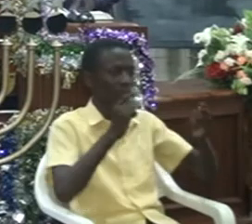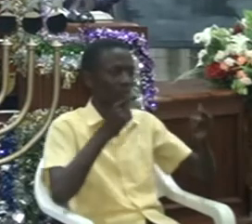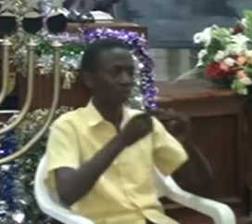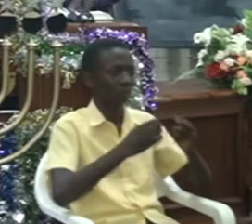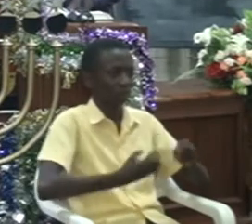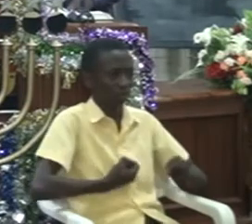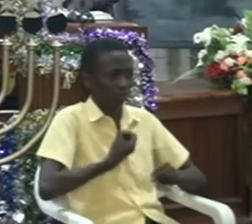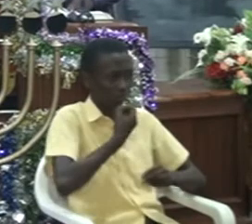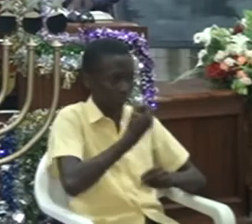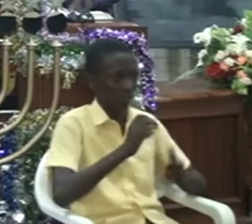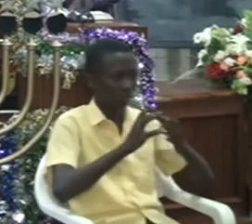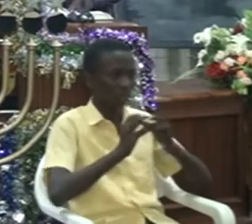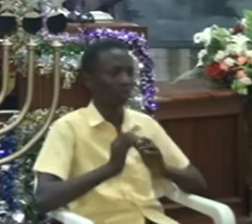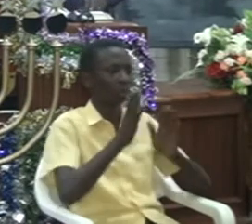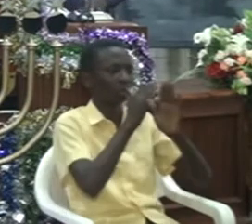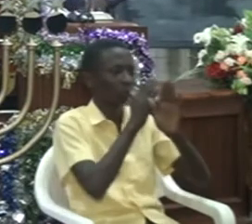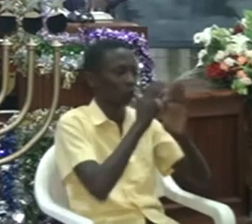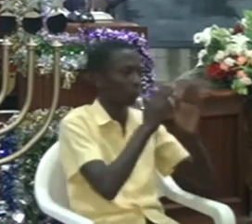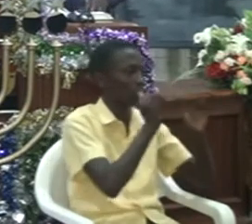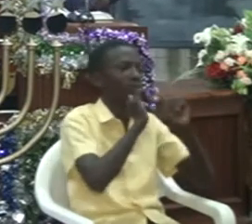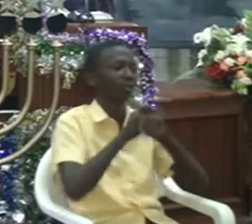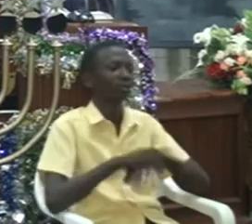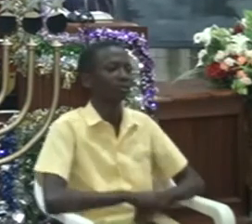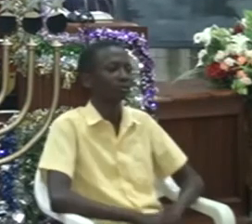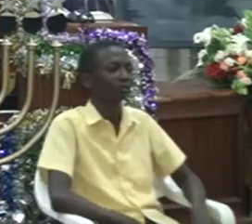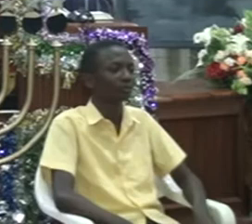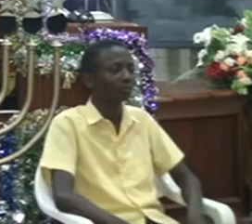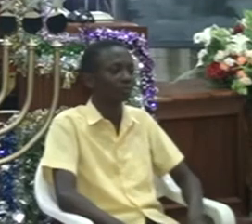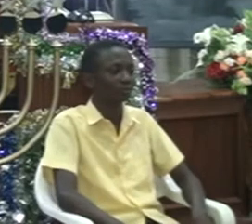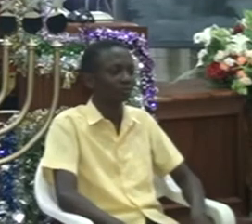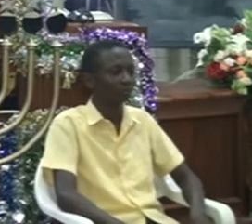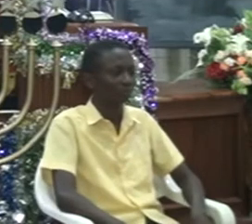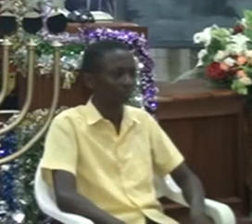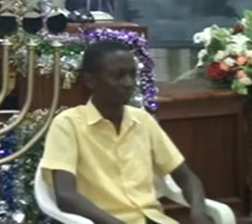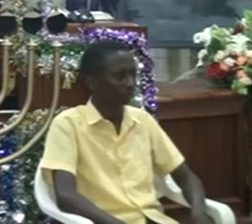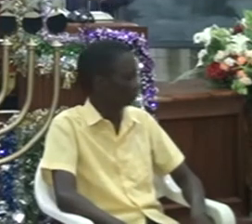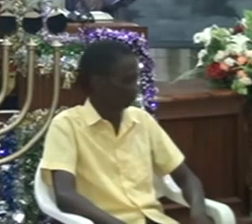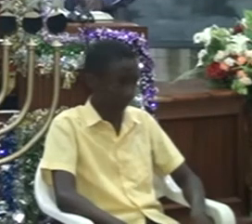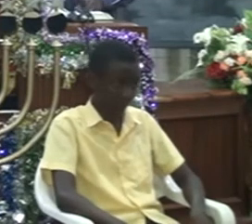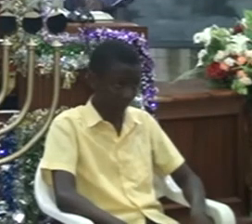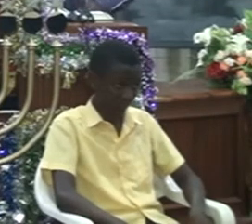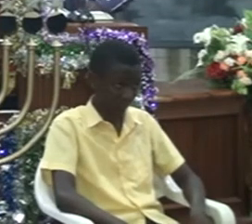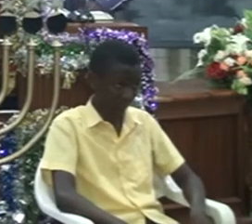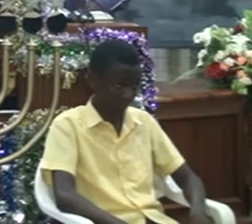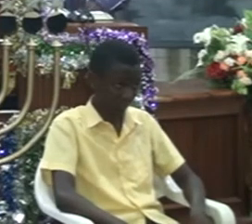niliweka walinzi juu yenu, wakisema, sikilizeni sauti ya baragumu.